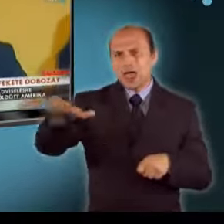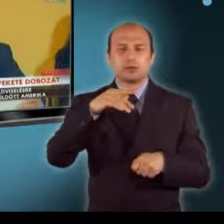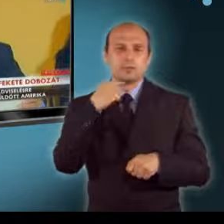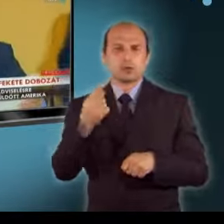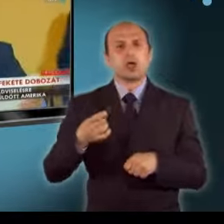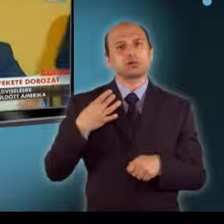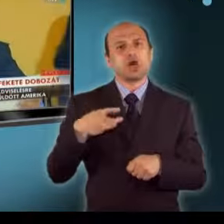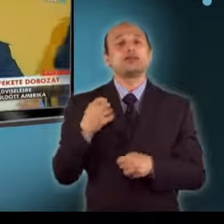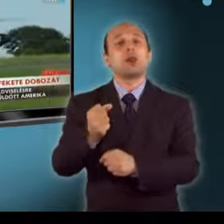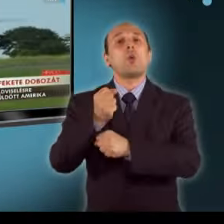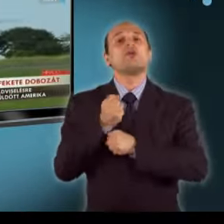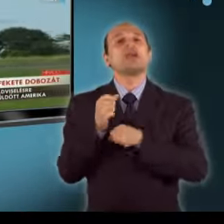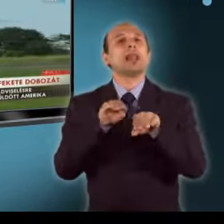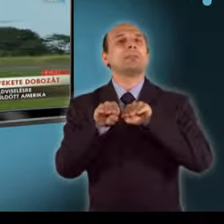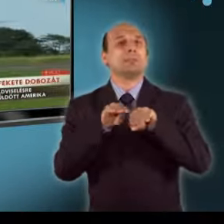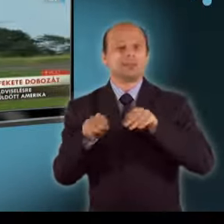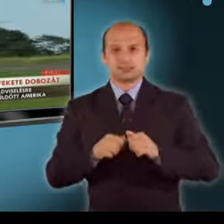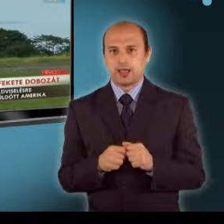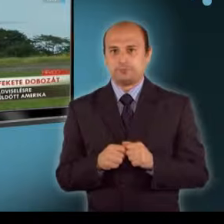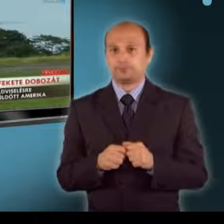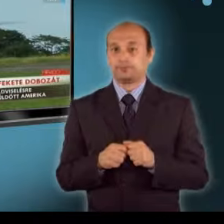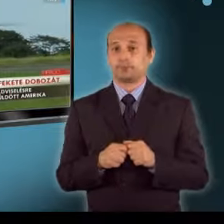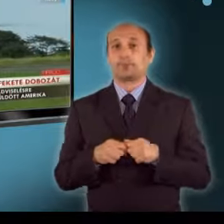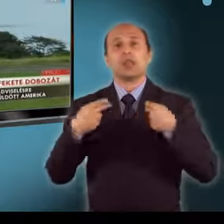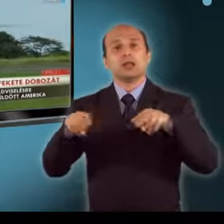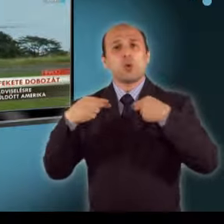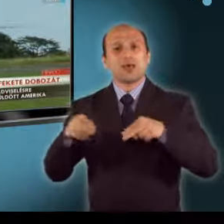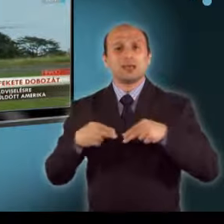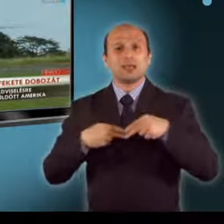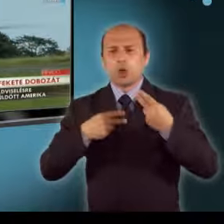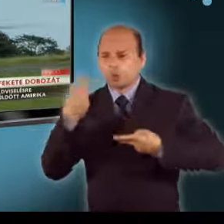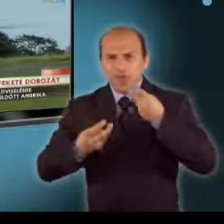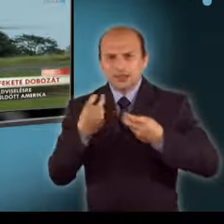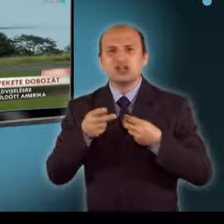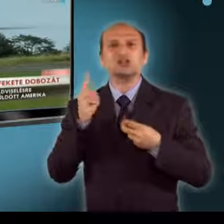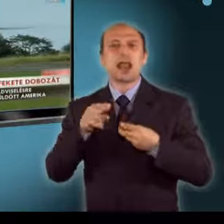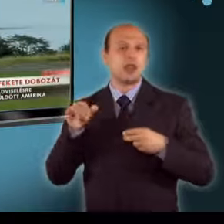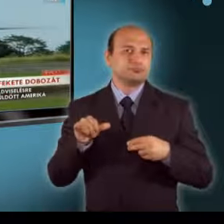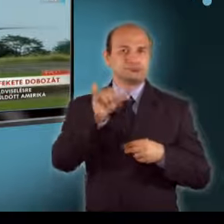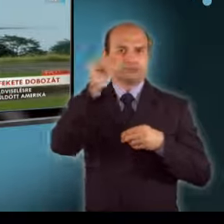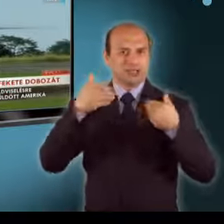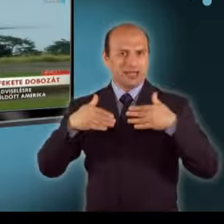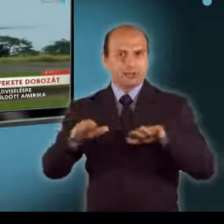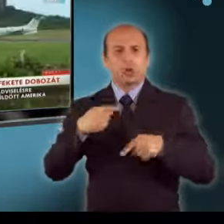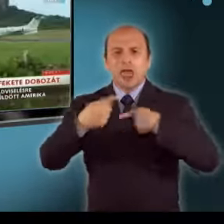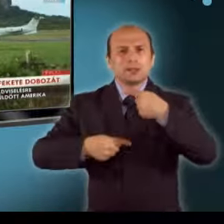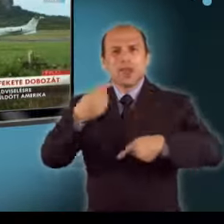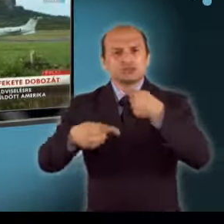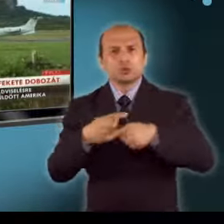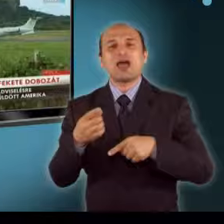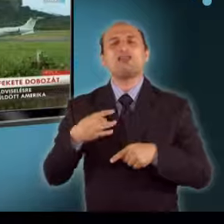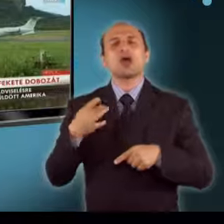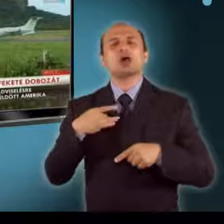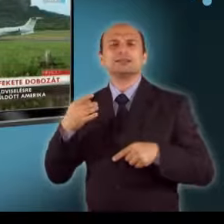honvédelmi miniszter. A további kutatásra több tucat felderítő indult. Ezen a bázison egymást váltják a